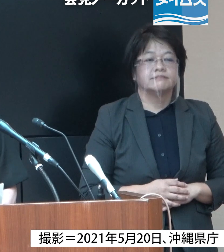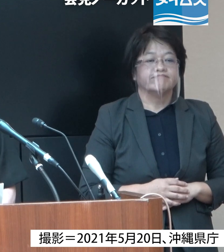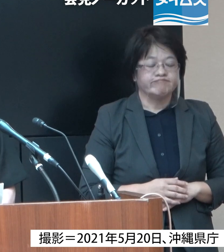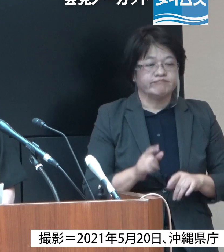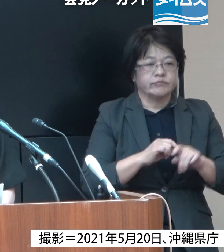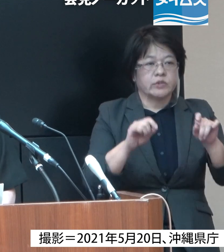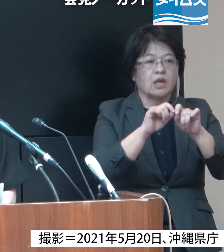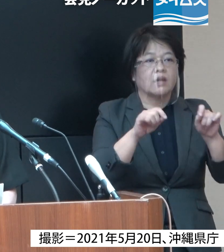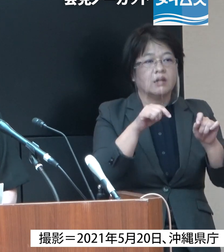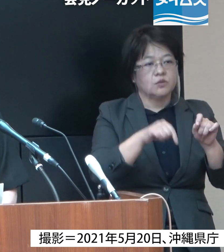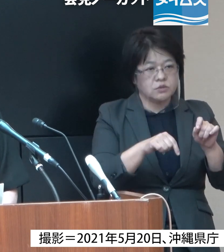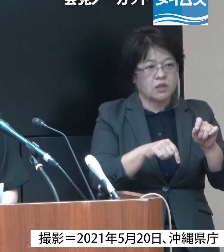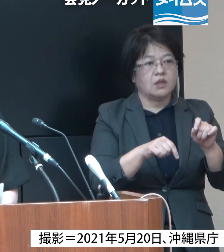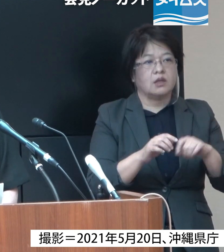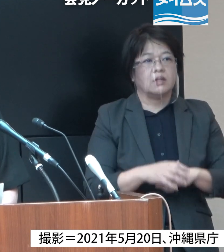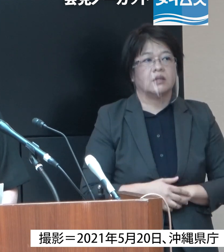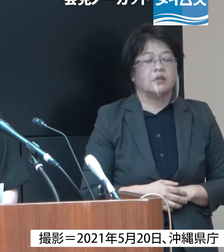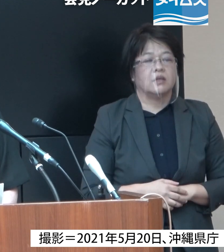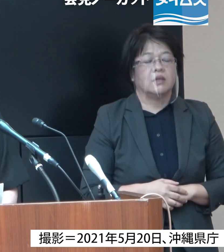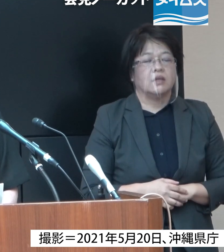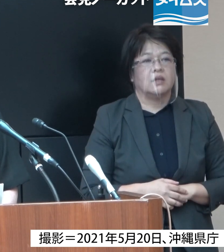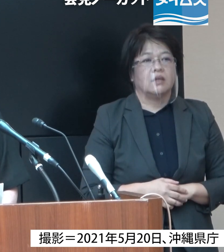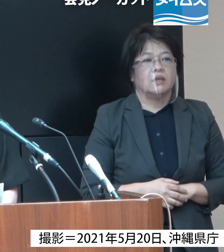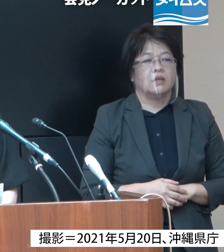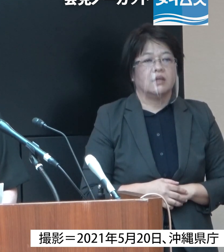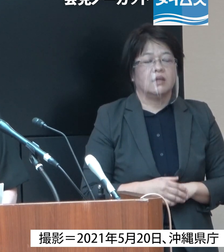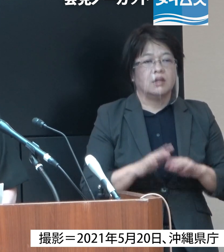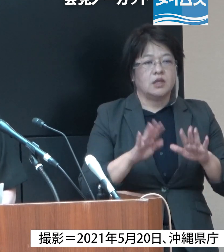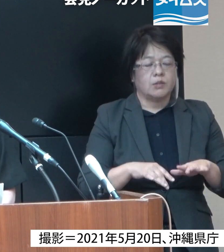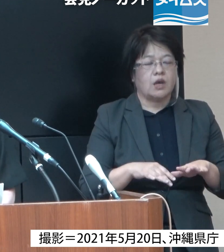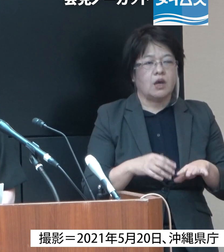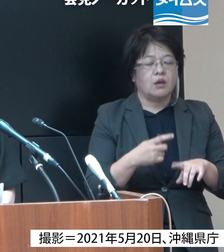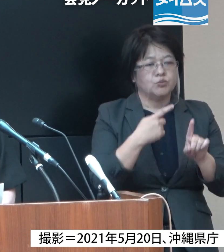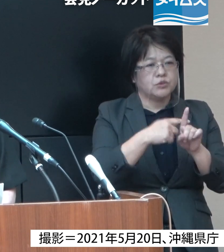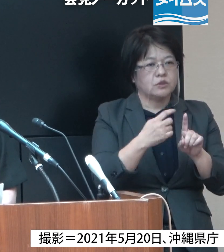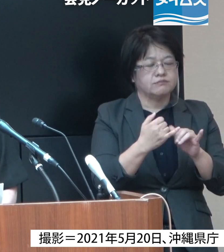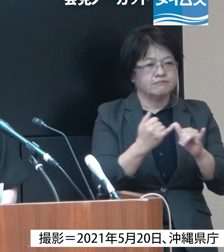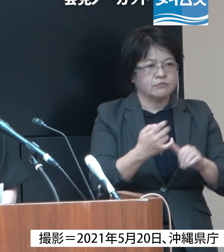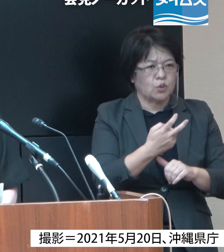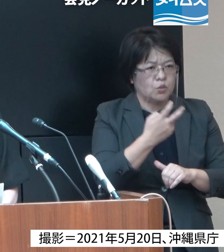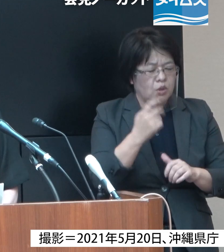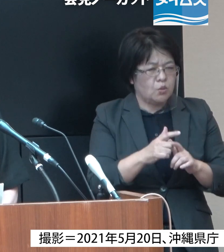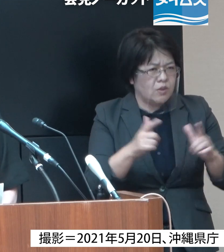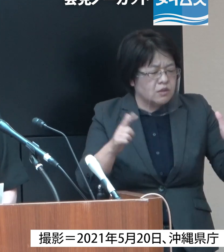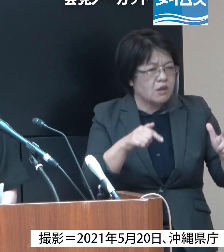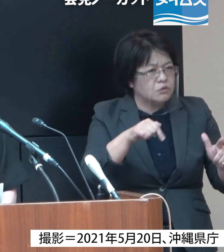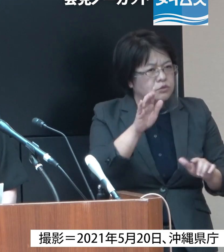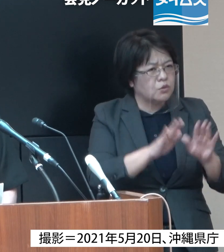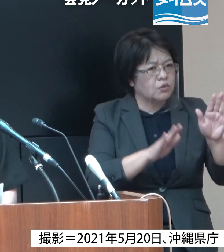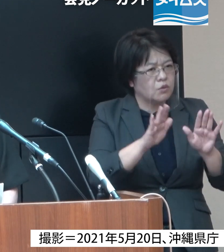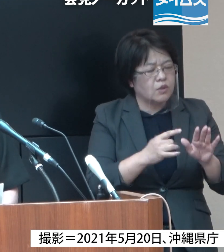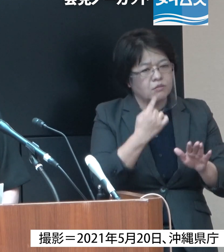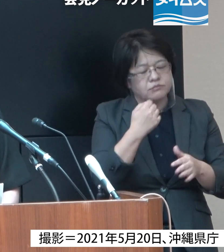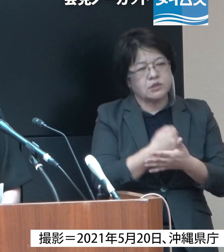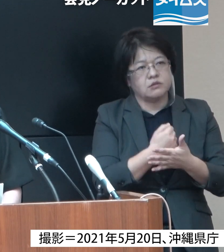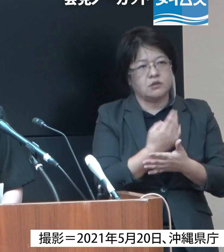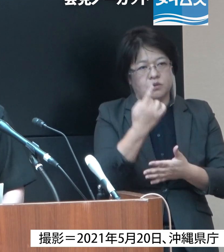結果として現在のような状況までつながってしまったということは非常に残念だなと思います。